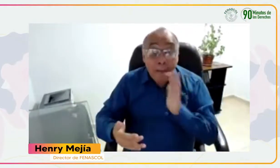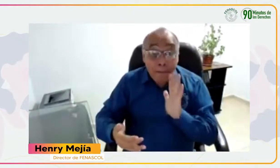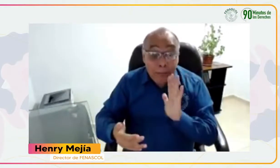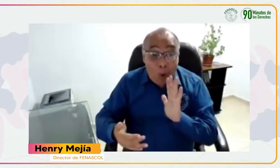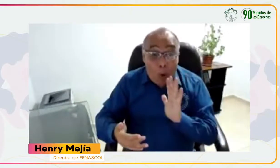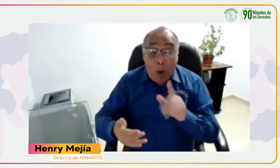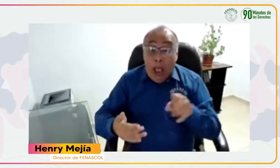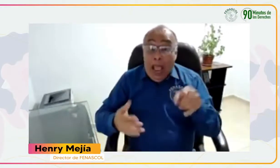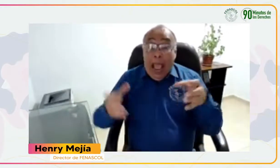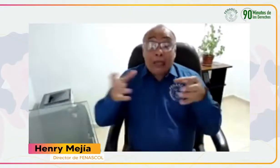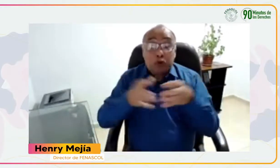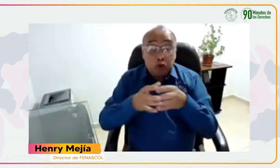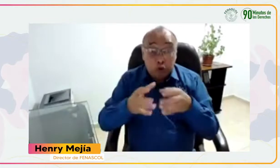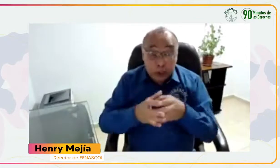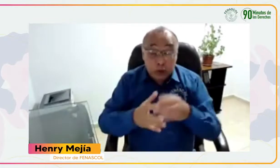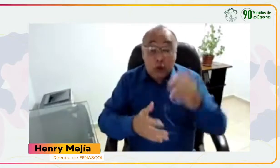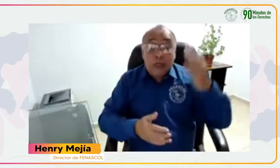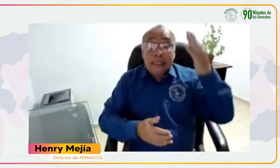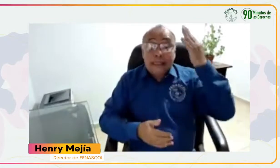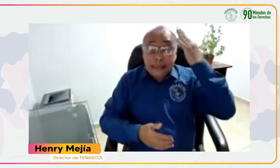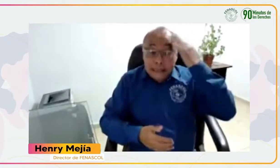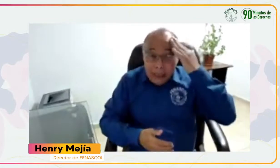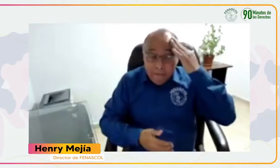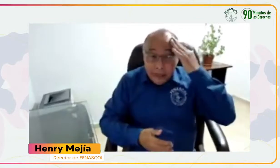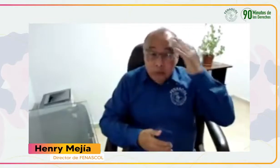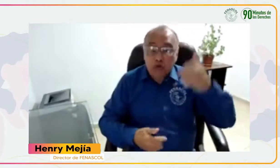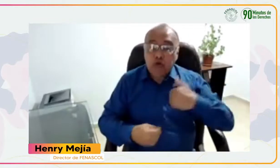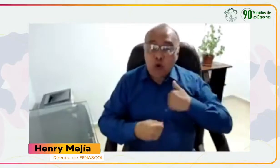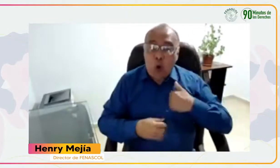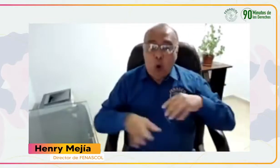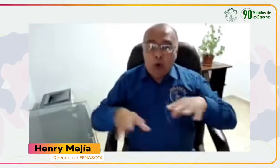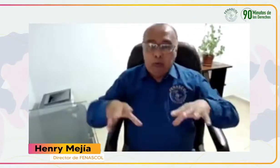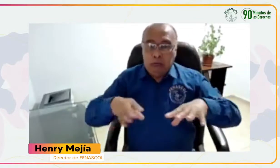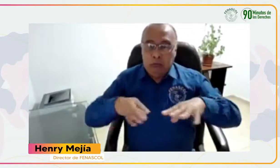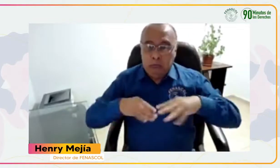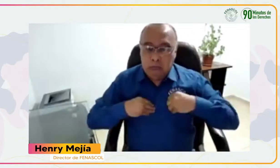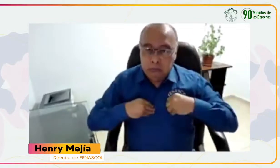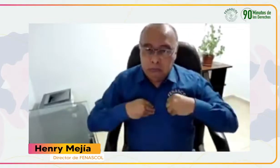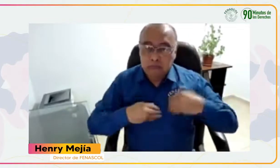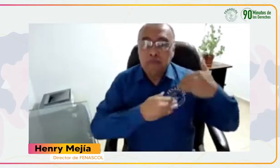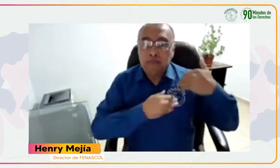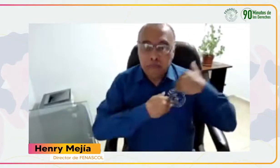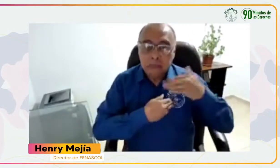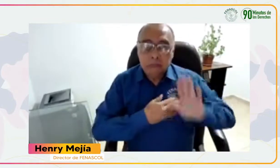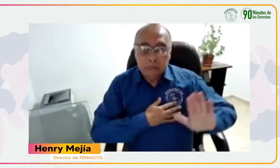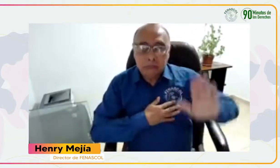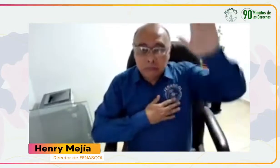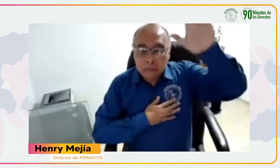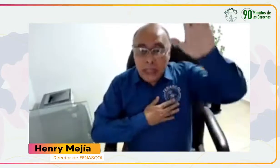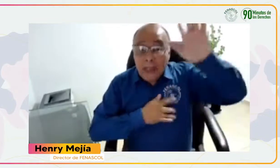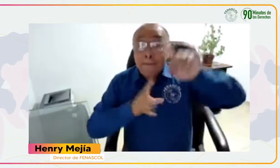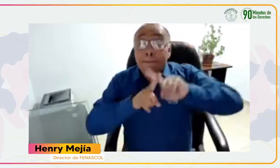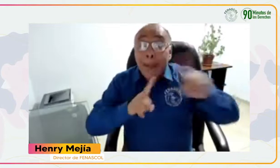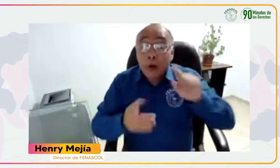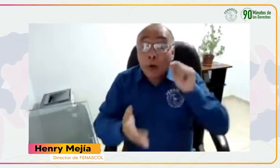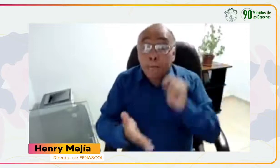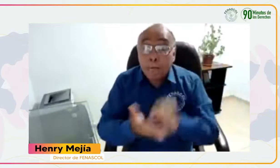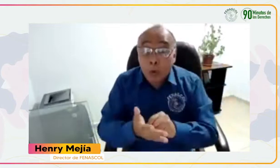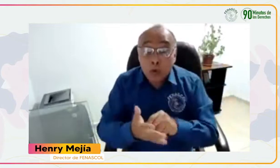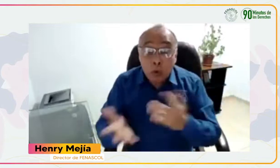voluntario. Y por ejemplo, también ocurre que las asociaciones de pronto dicen, listo, yo asumo la